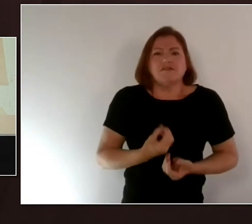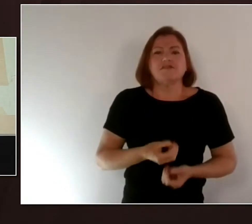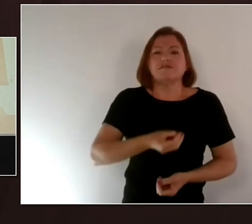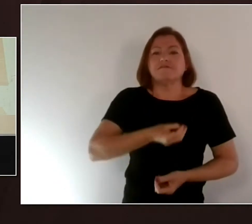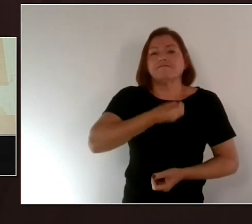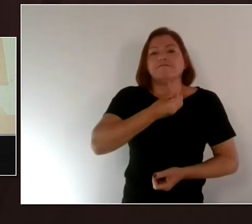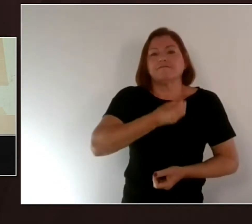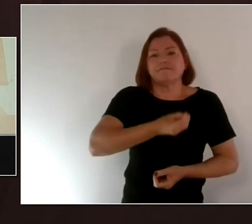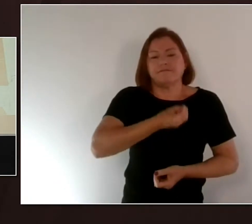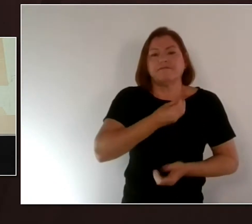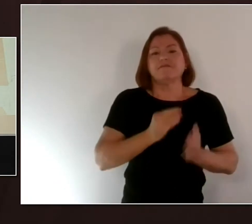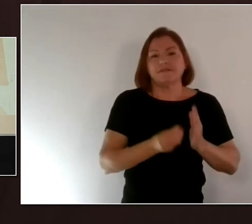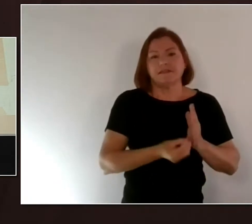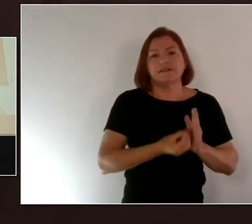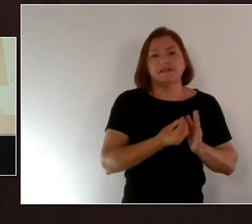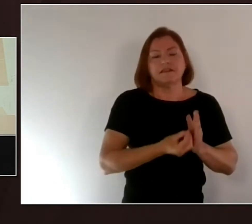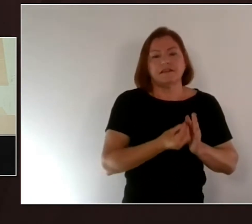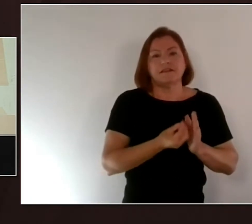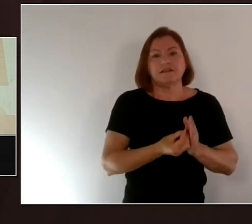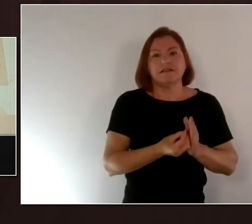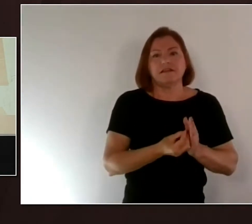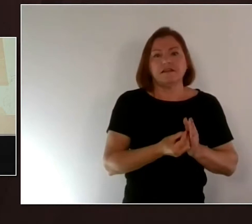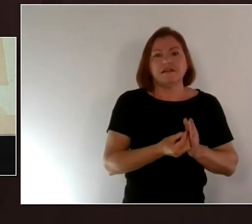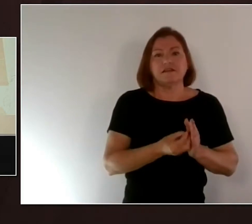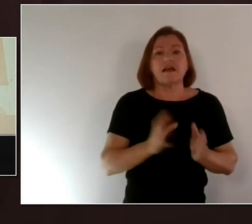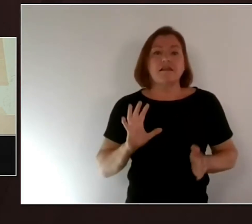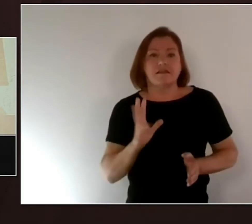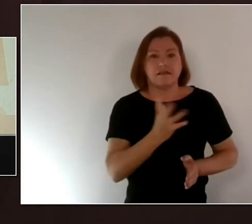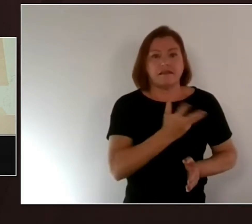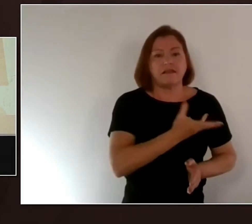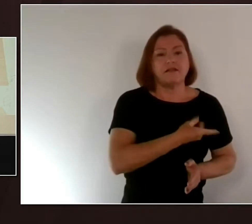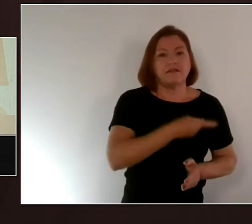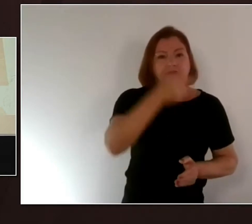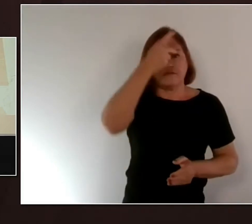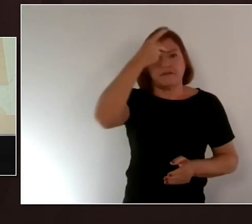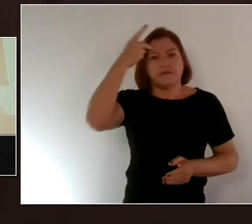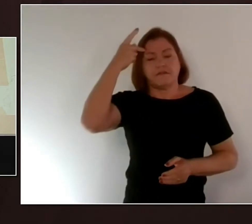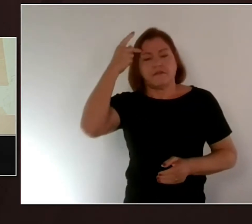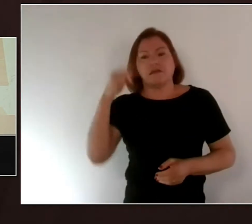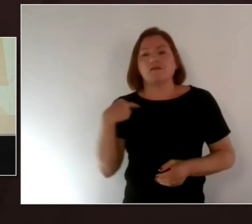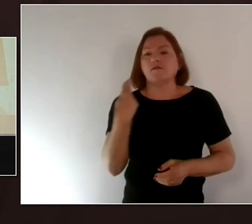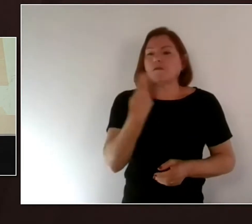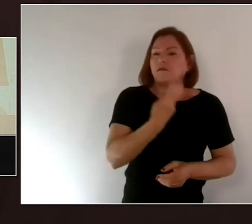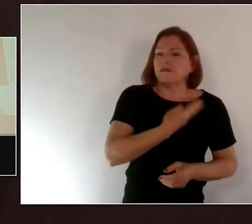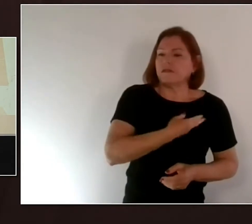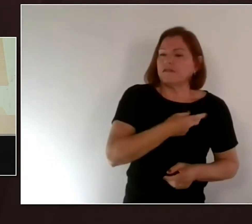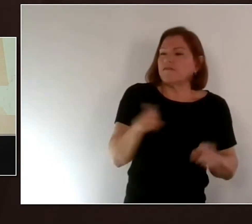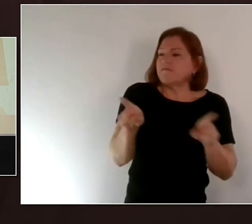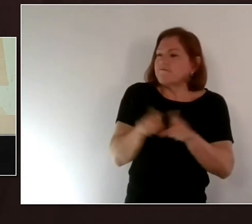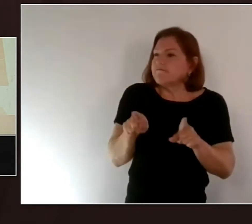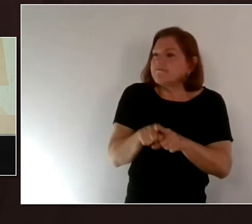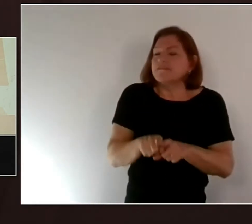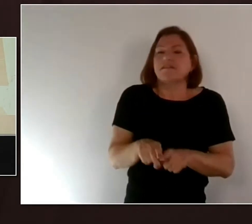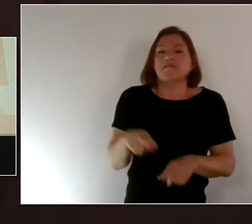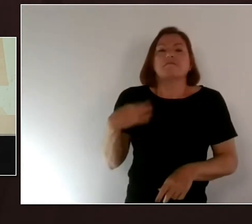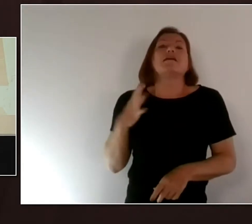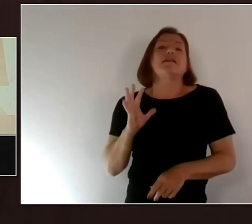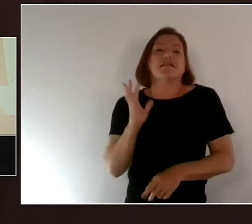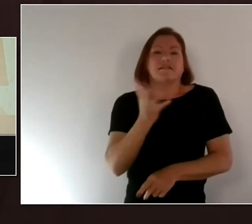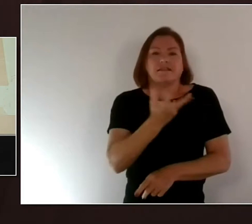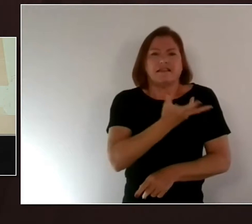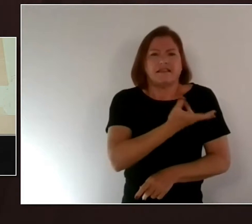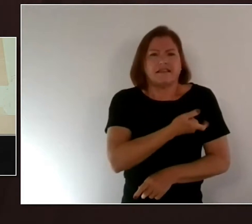nós somos salvos. Nós somos salvos do engano, do enganador, do sedutor, né? Ele